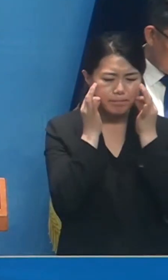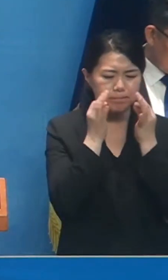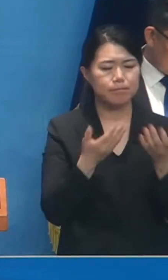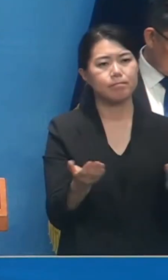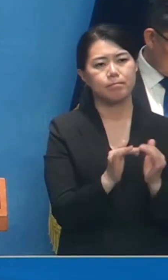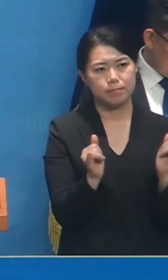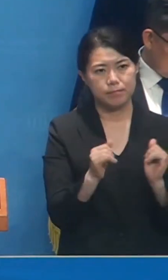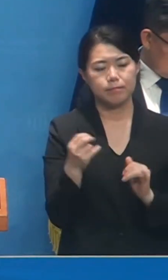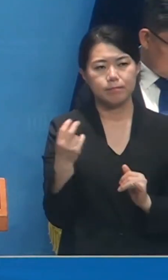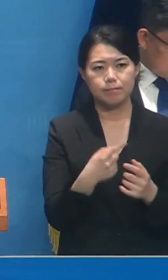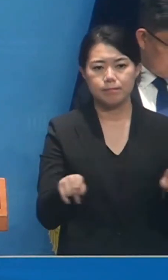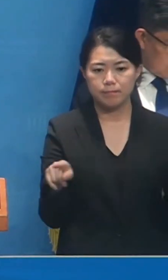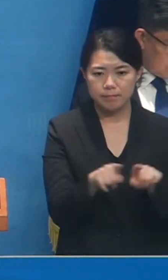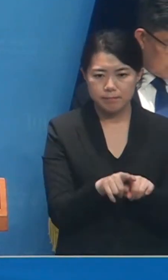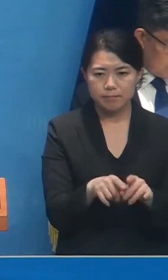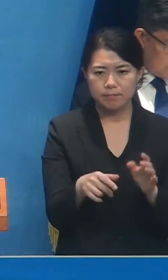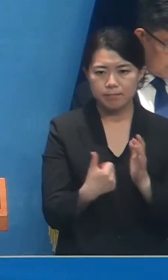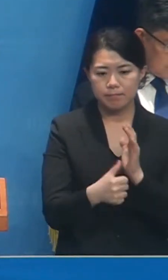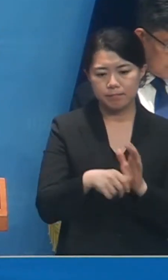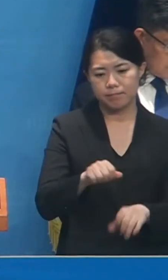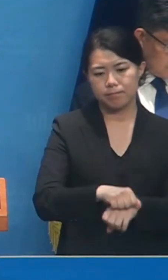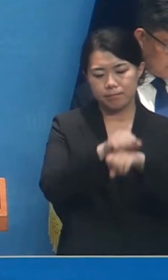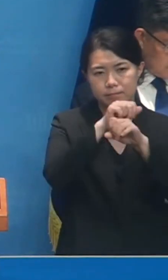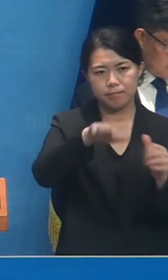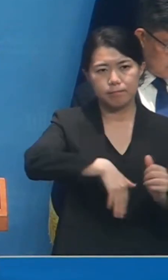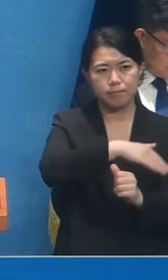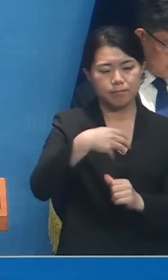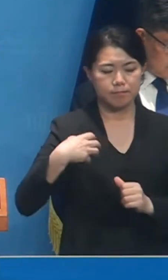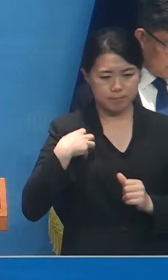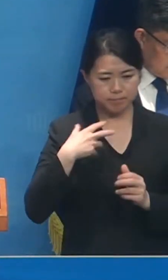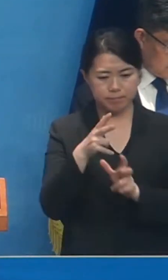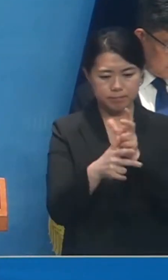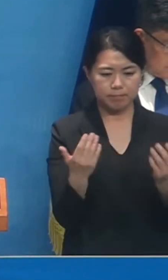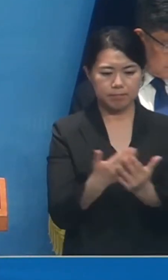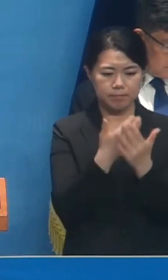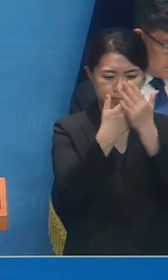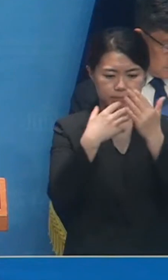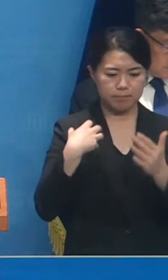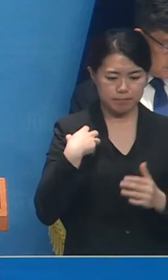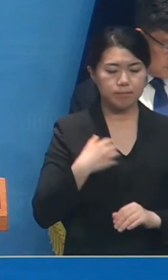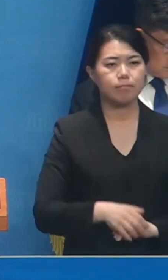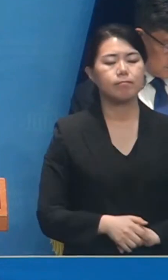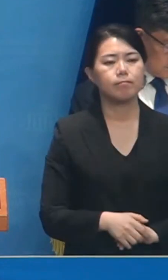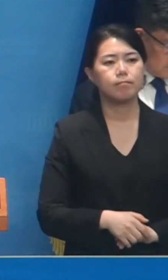종사자들과 함께 물리 현장을 책임지며 산업 발전에 기여하고